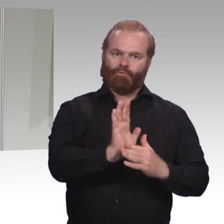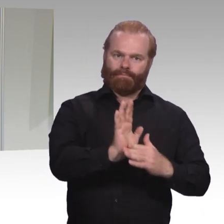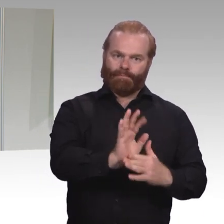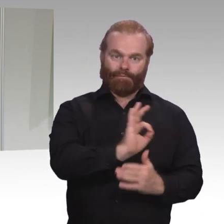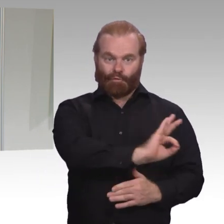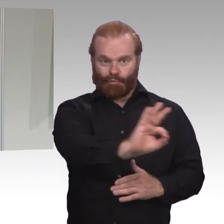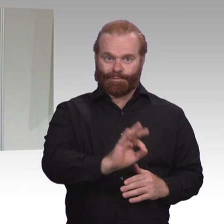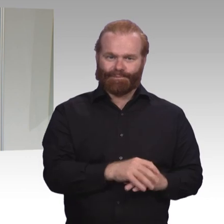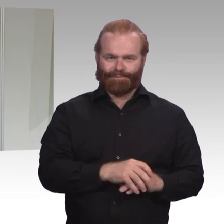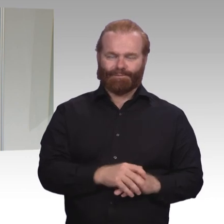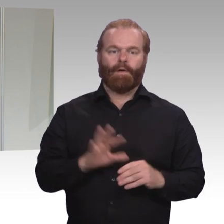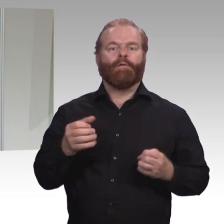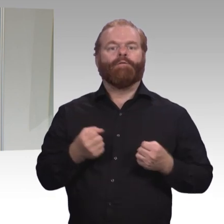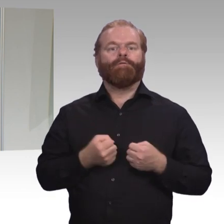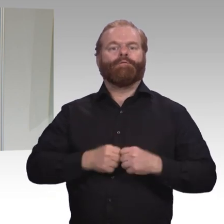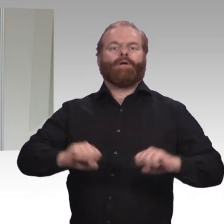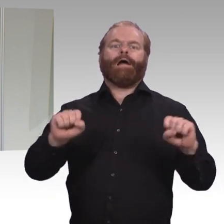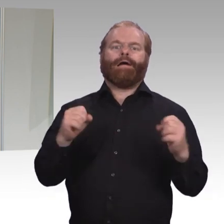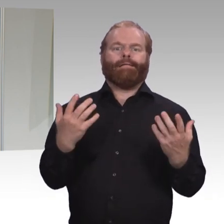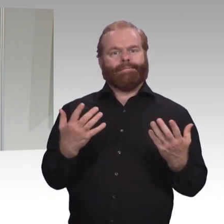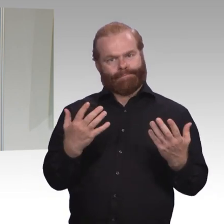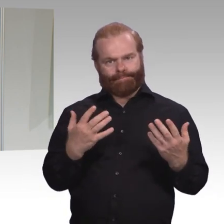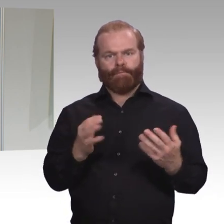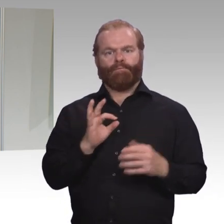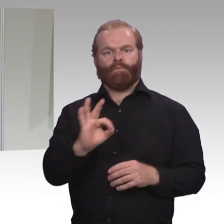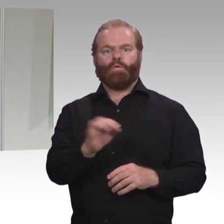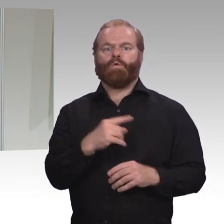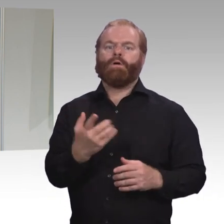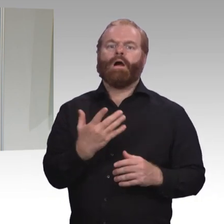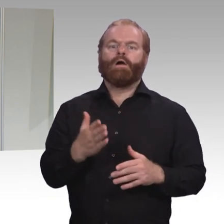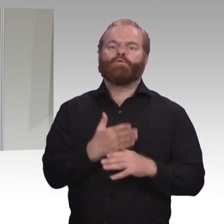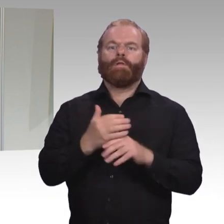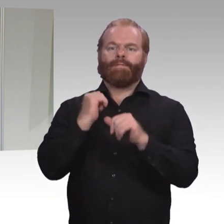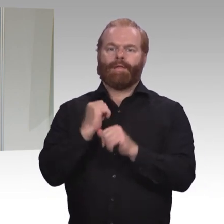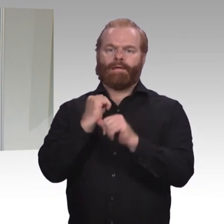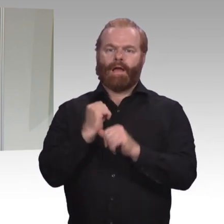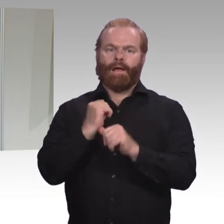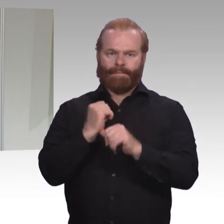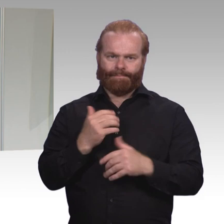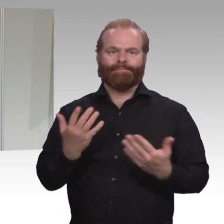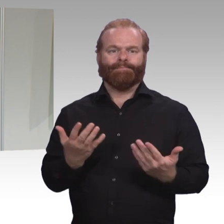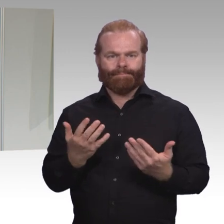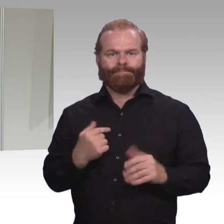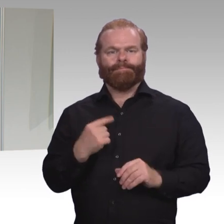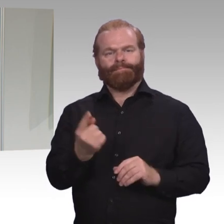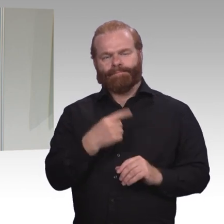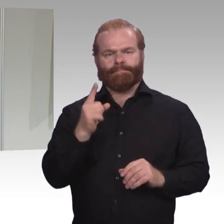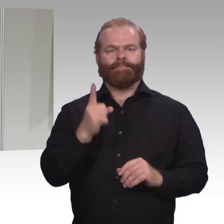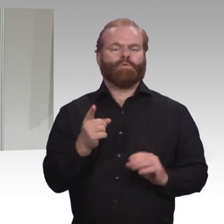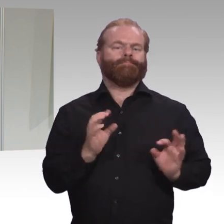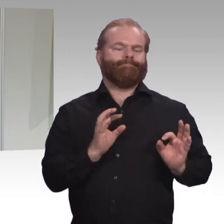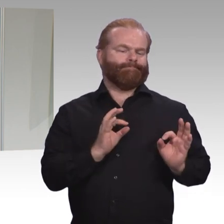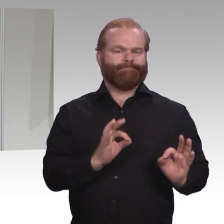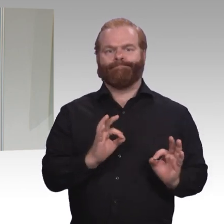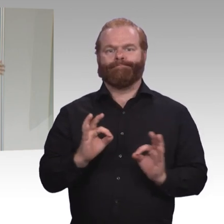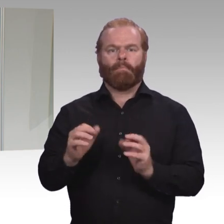müssen ein verlässlicher Partner sein für unsere Bündnispartner. Und dazu ist es wichtig, dass wir die finanzielle Ausstattung